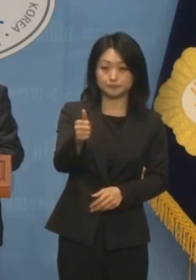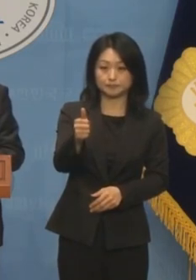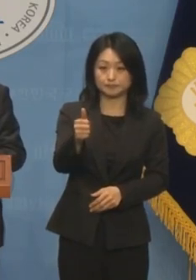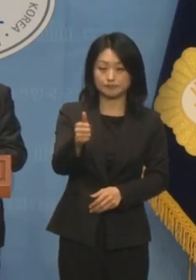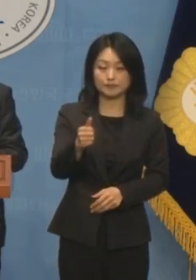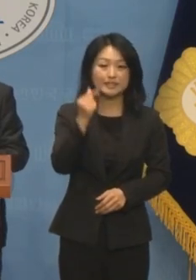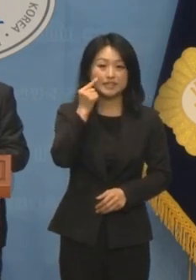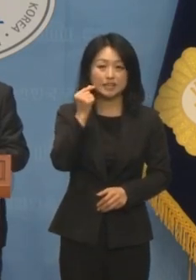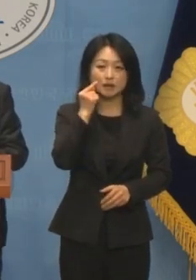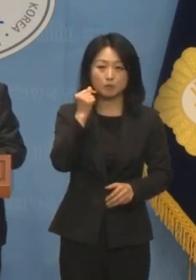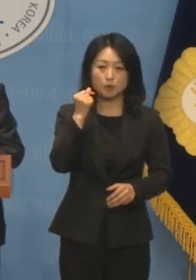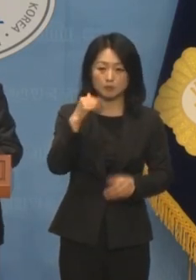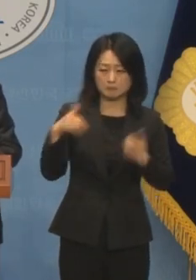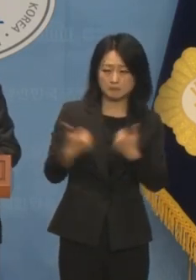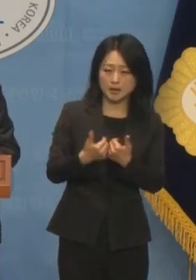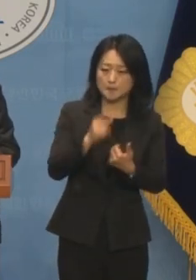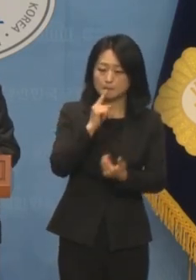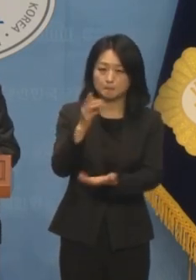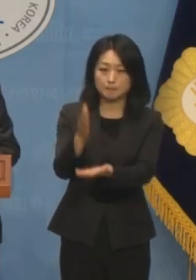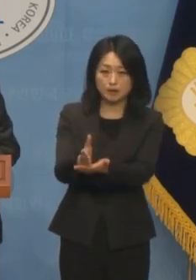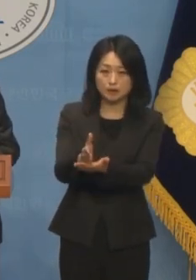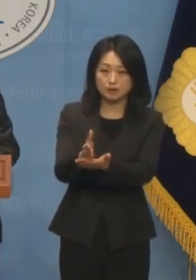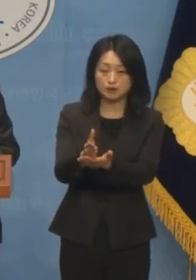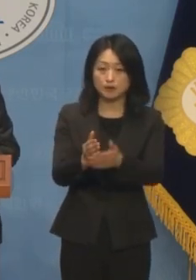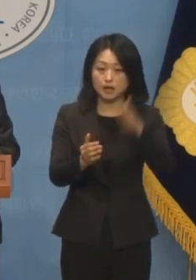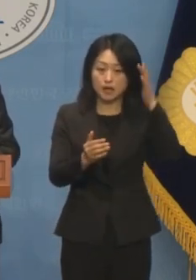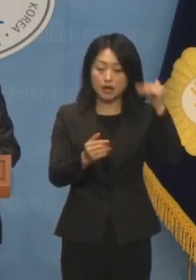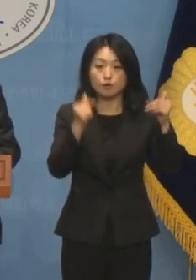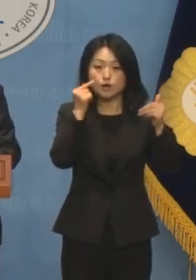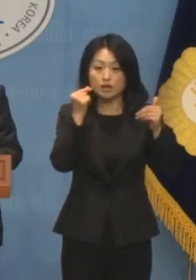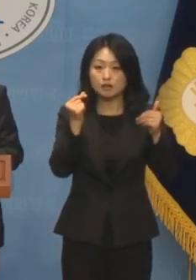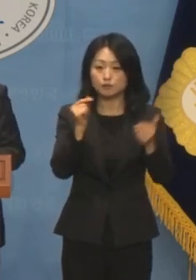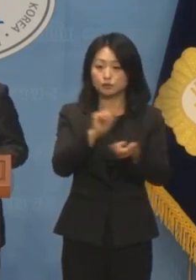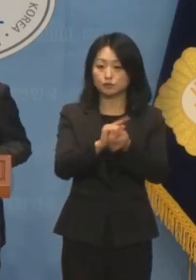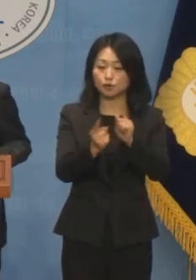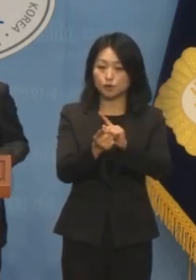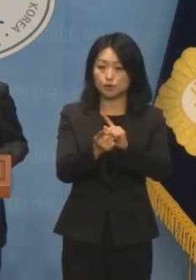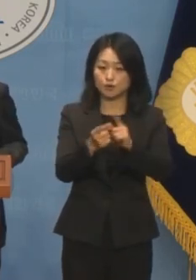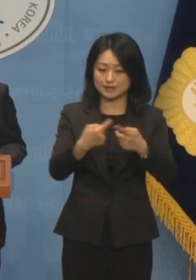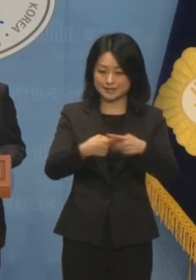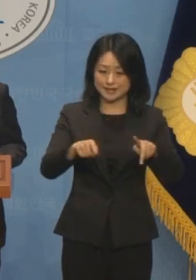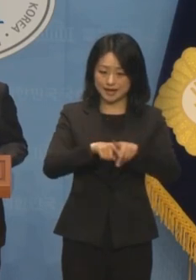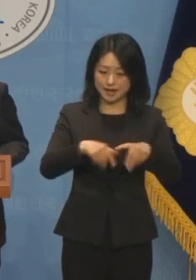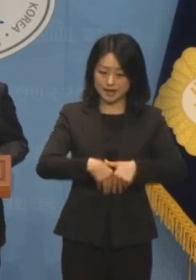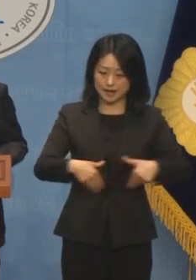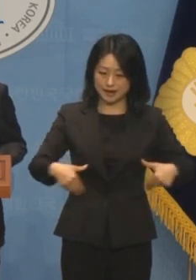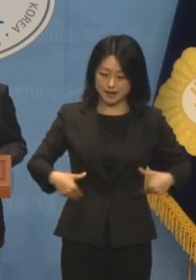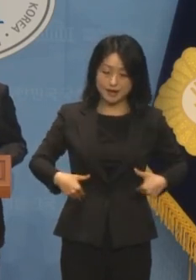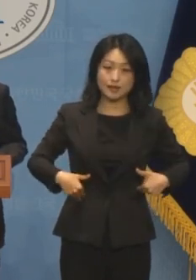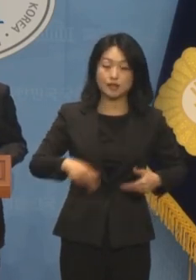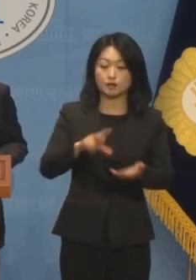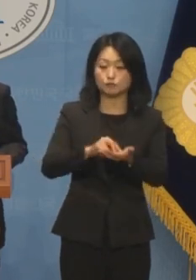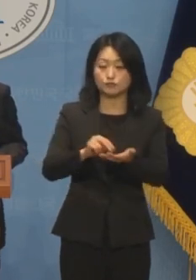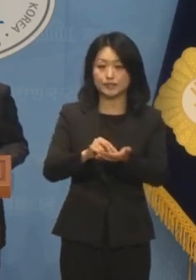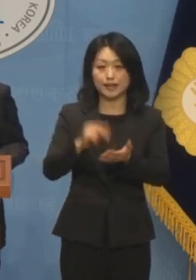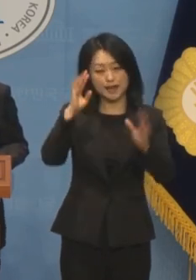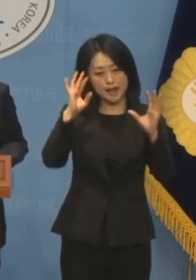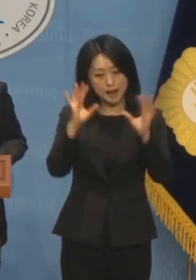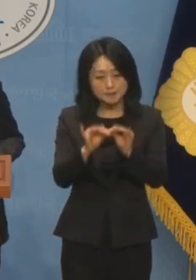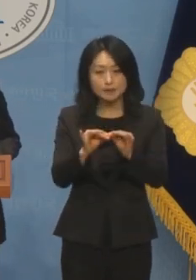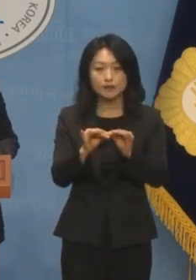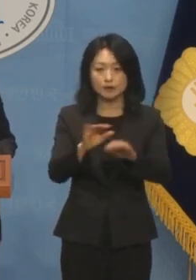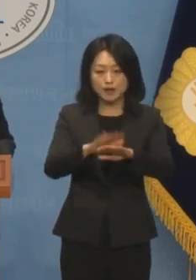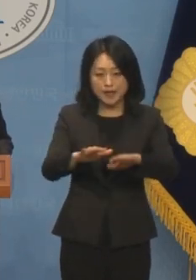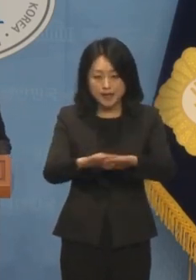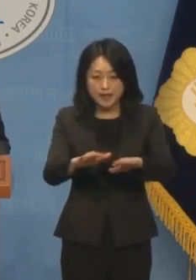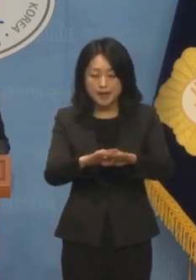반일 메시지 대신에 한일 양국의 상호 이해와 존중, 호의 원칙에 따라 이 문제를 합리적으로 풀어가야